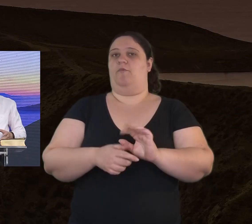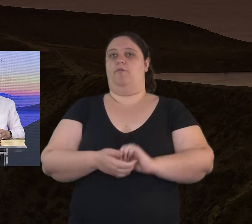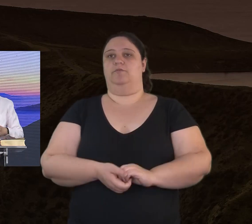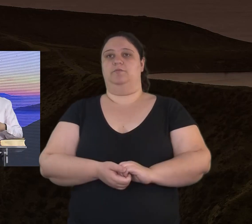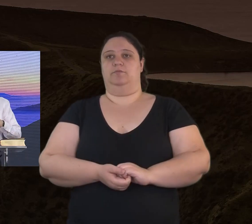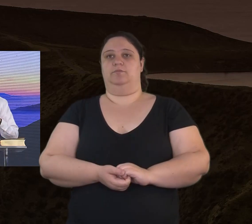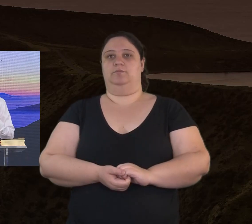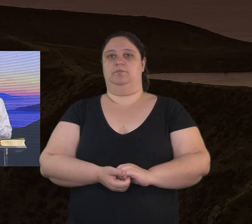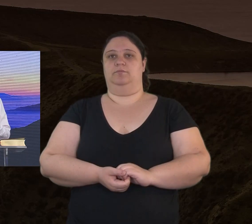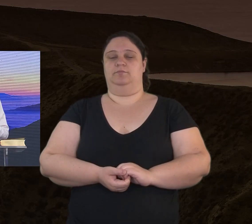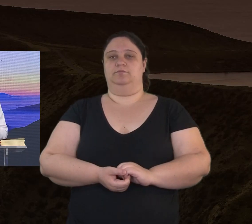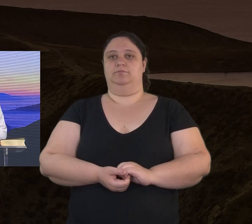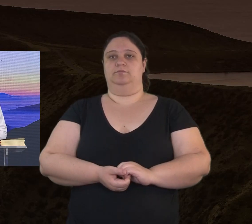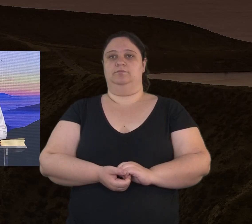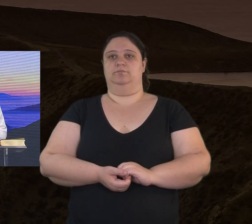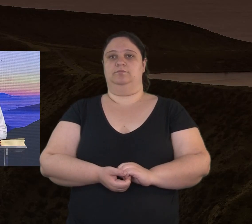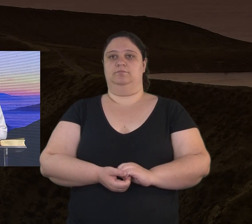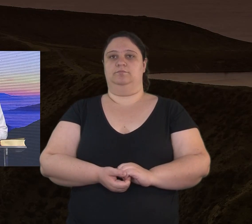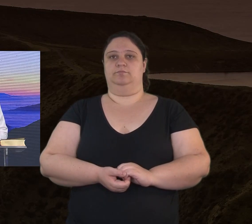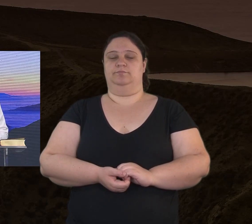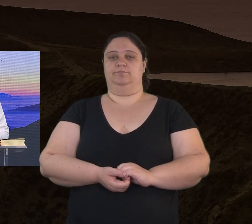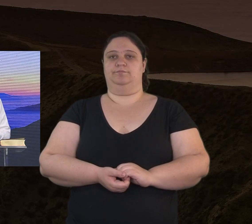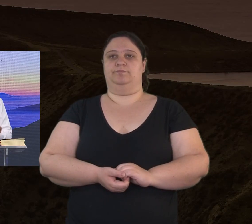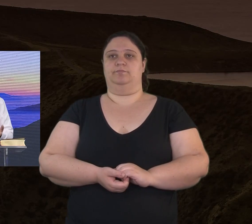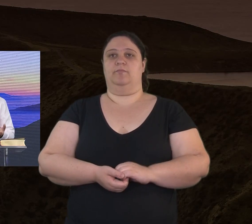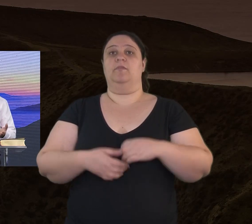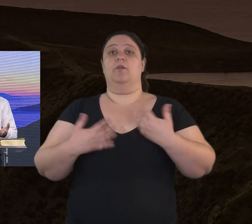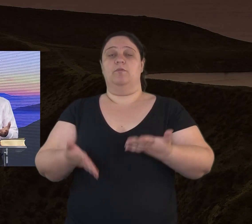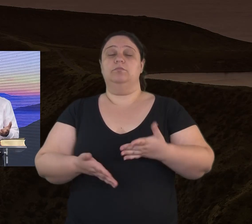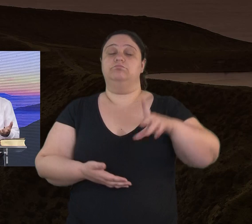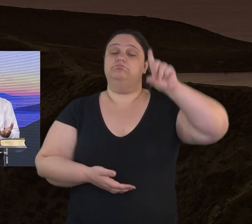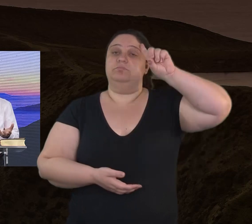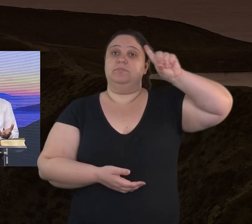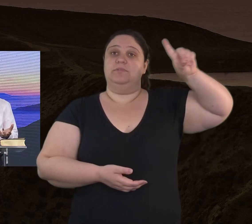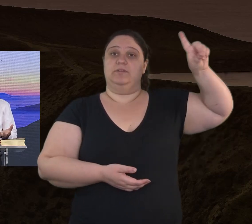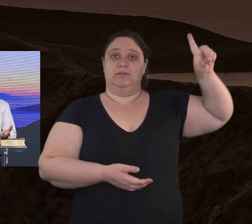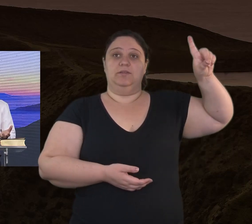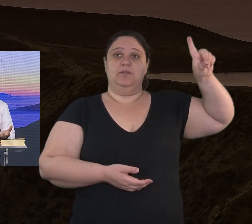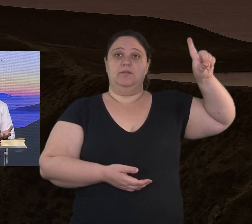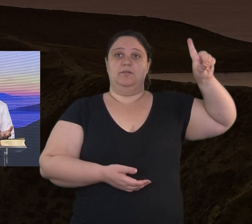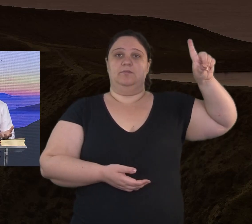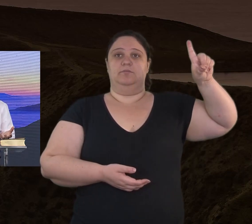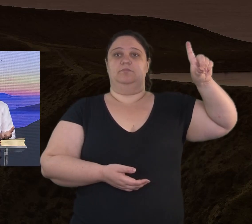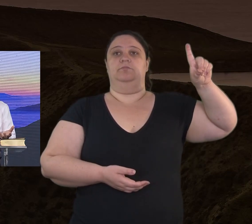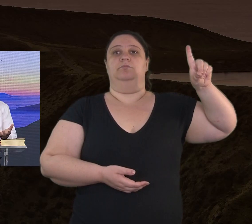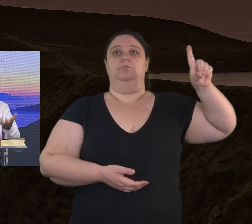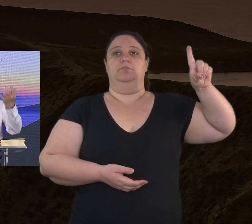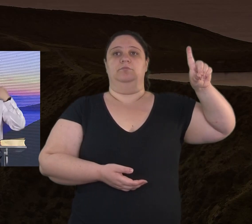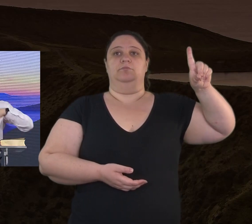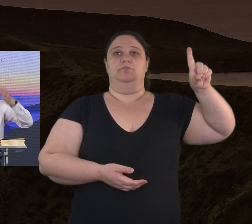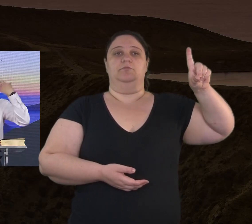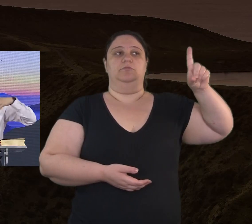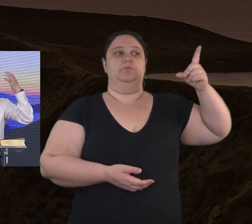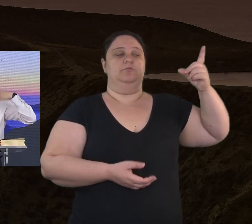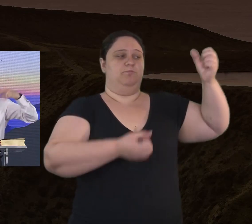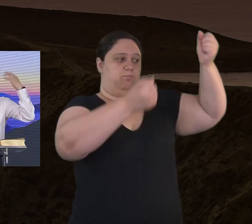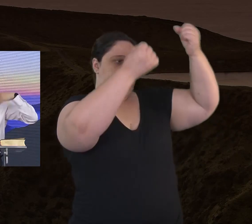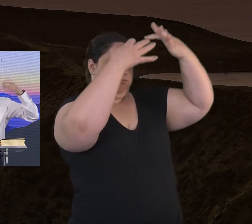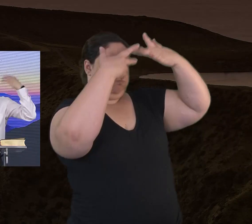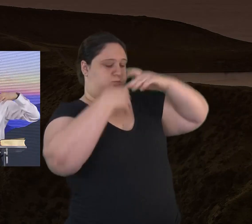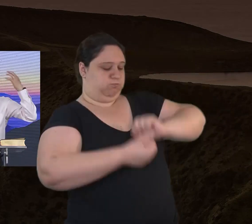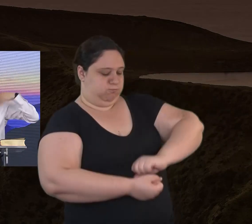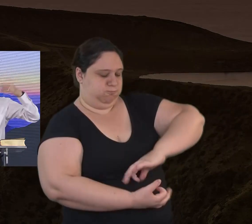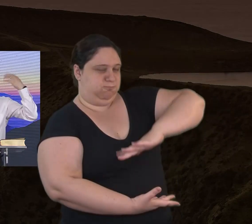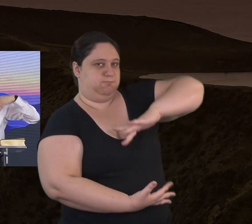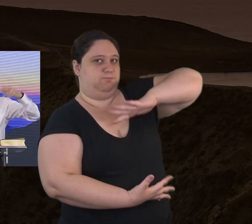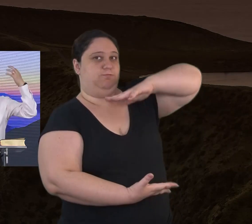da plena filiação, isto é, quando Deus encher todo o nosso ser com